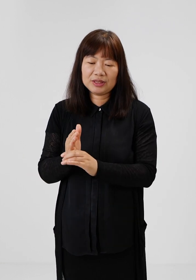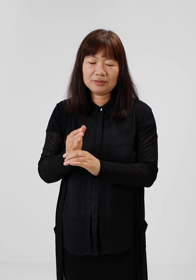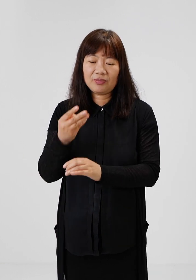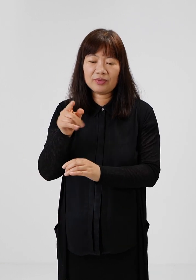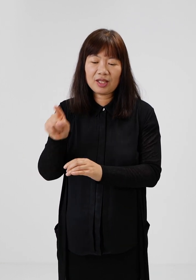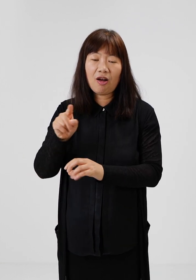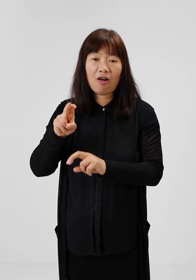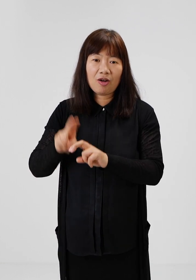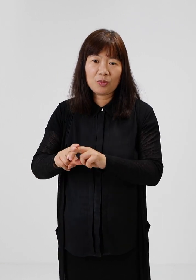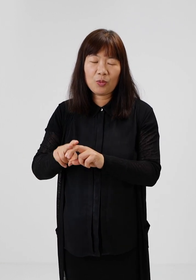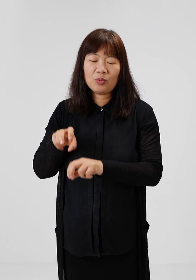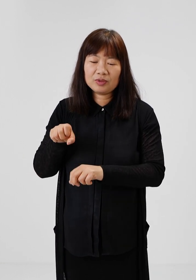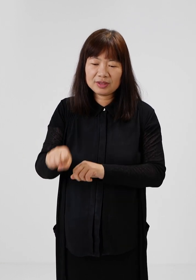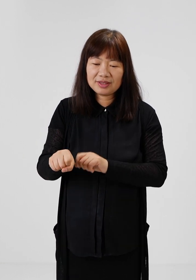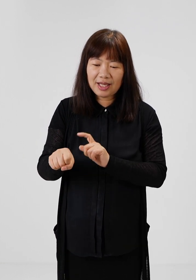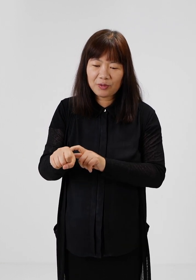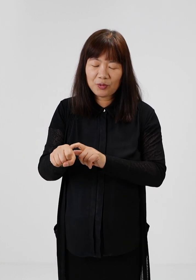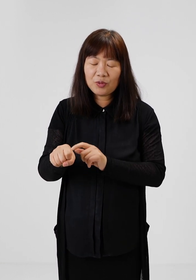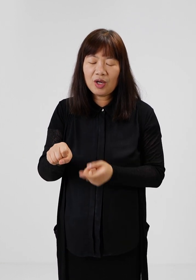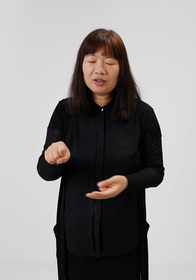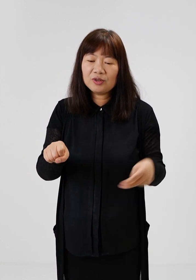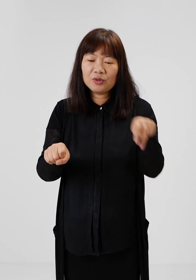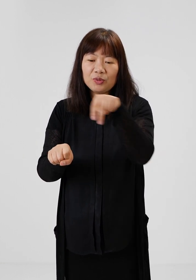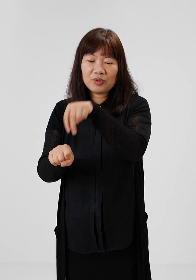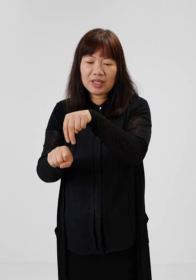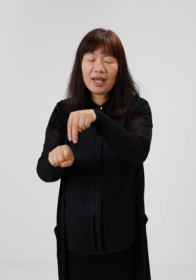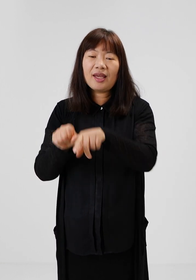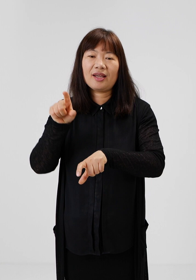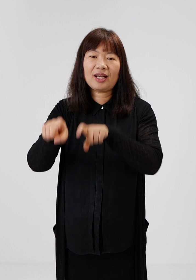우리 다 일어나십시다.